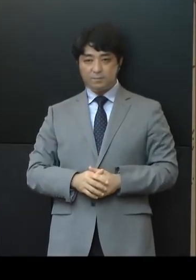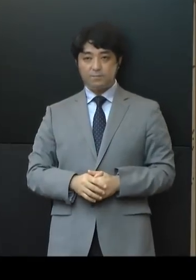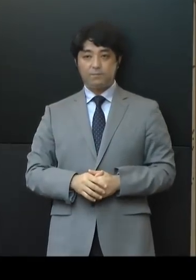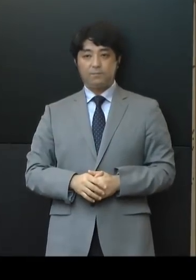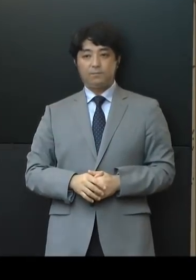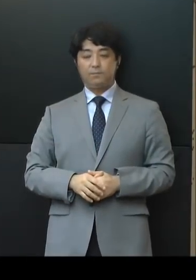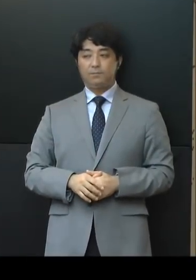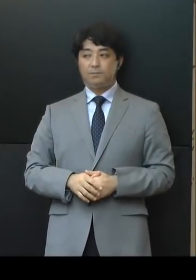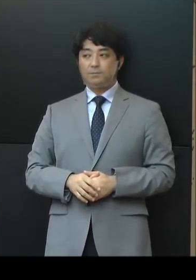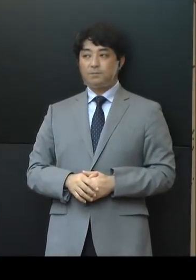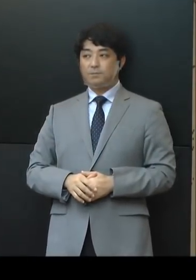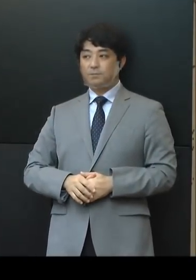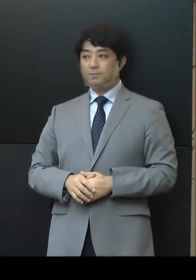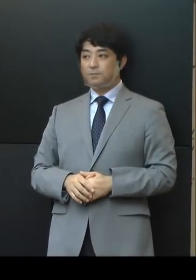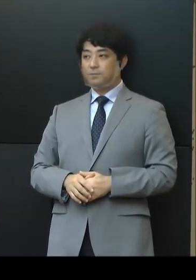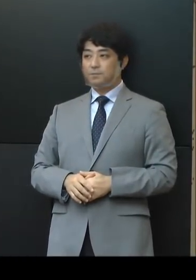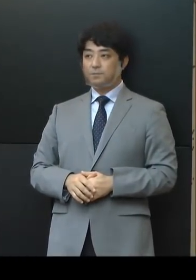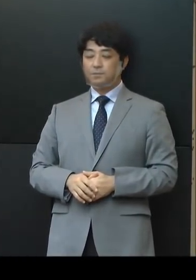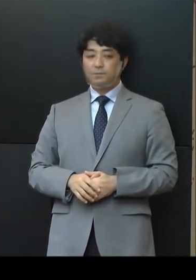ち